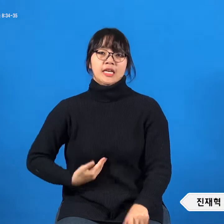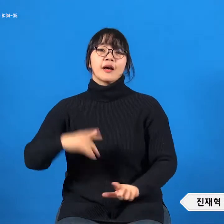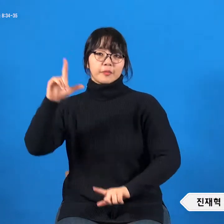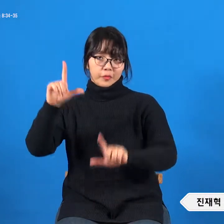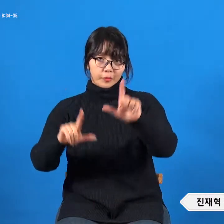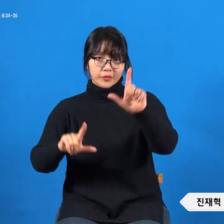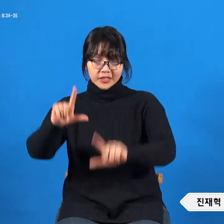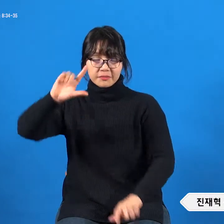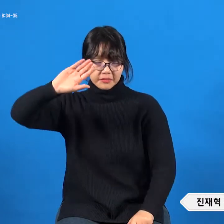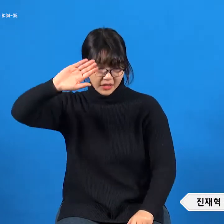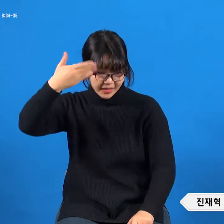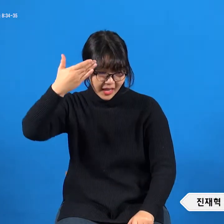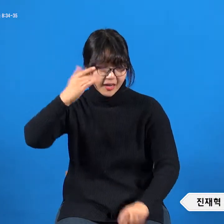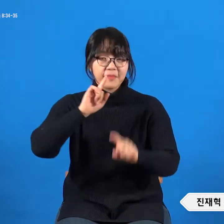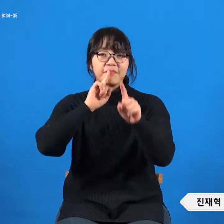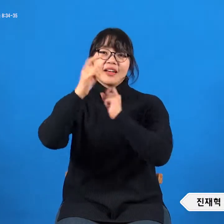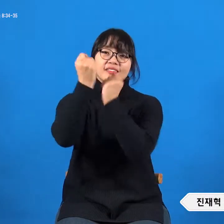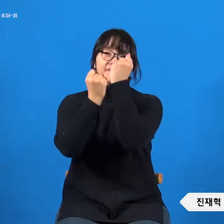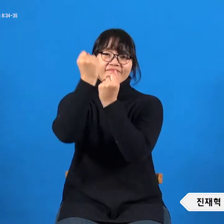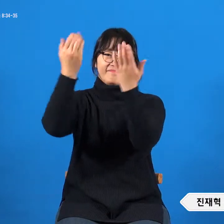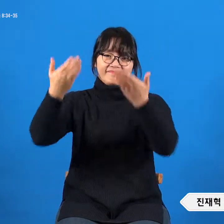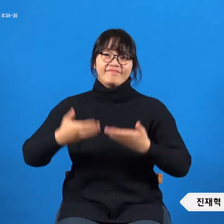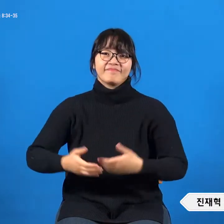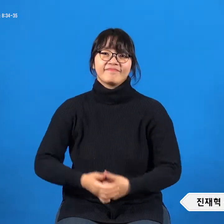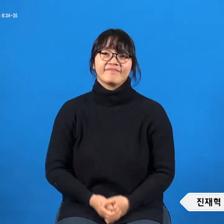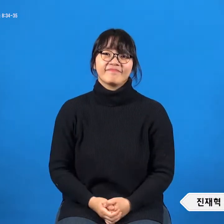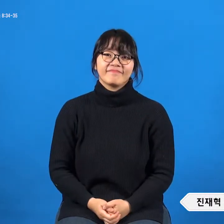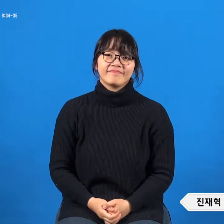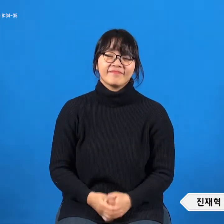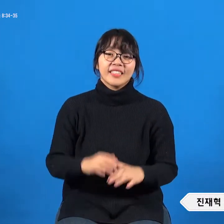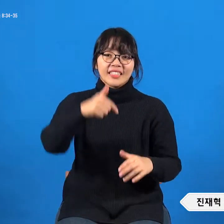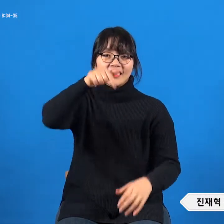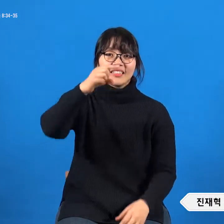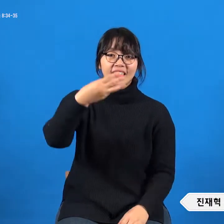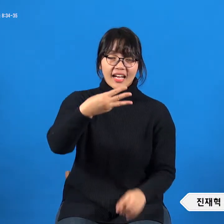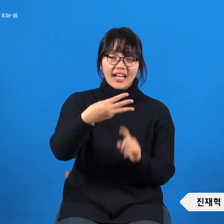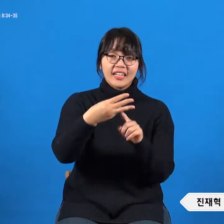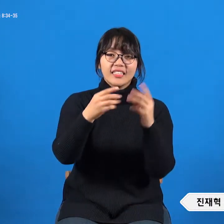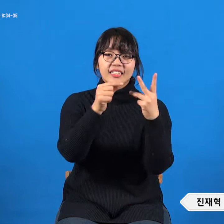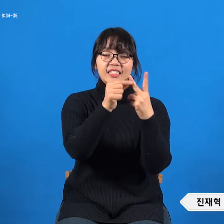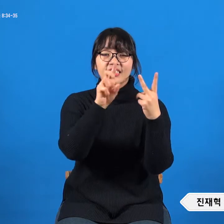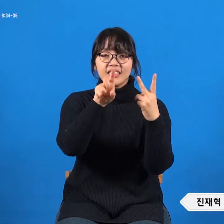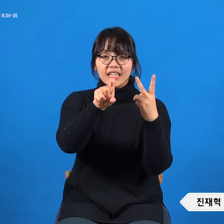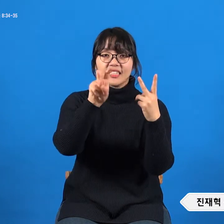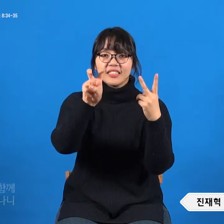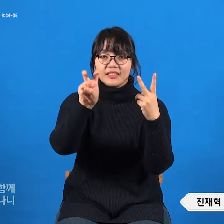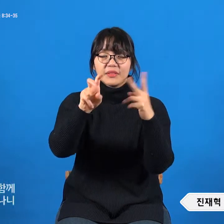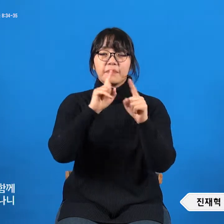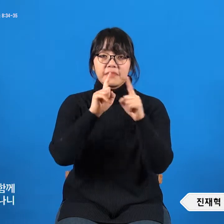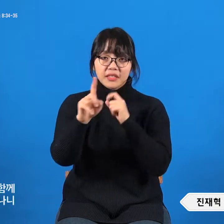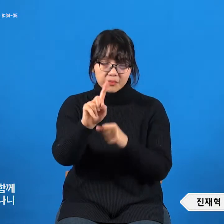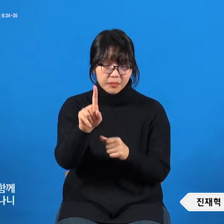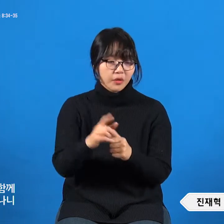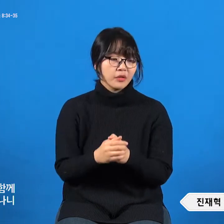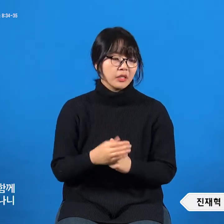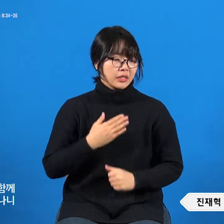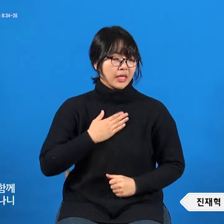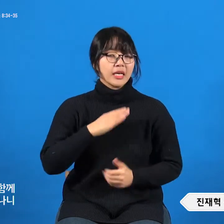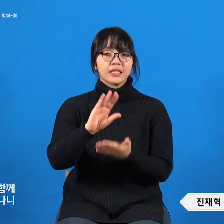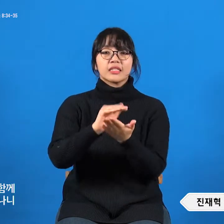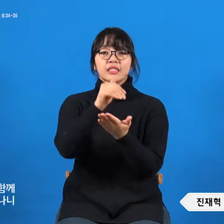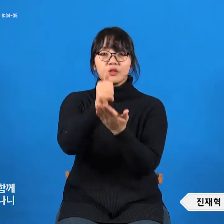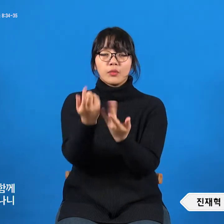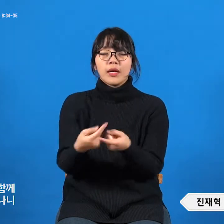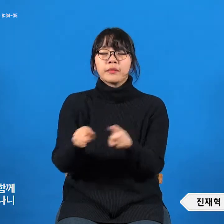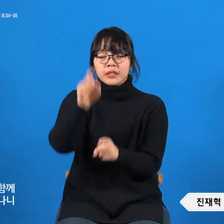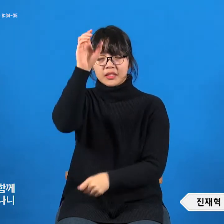모습을 성경은 말씀하고 계십니다. 그래서 갈라디아서 2장 20절은 우리에게 말씀합니다. 내가 그리스도와